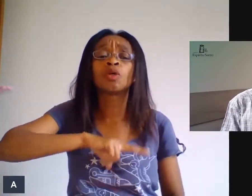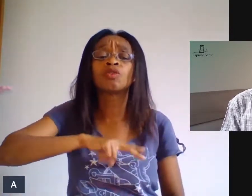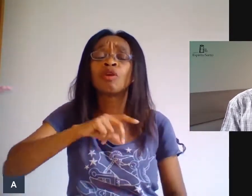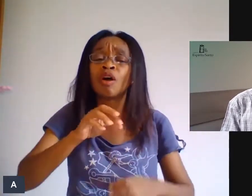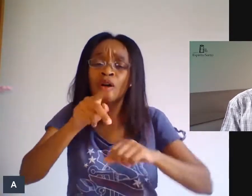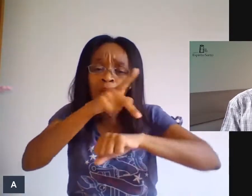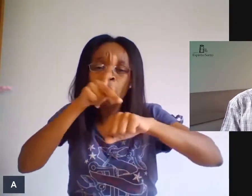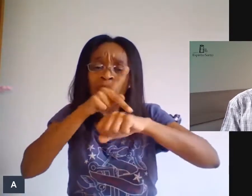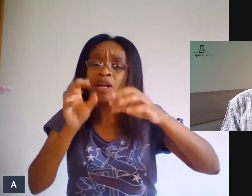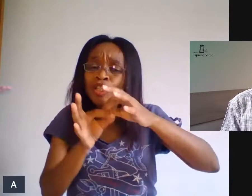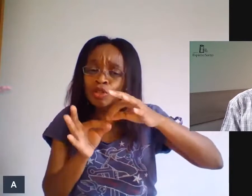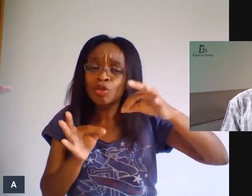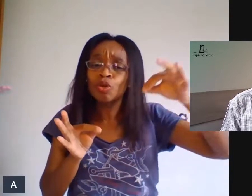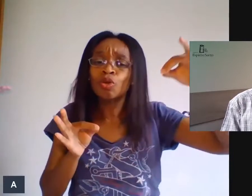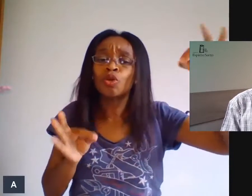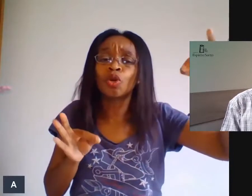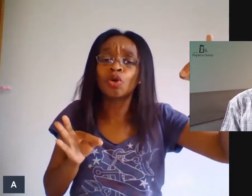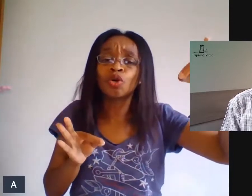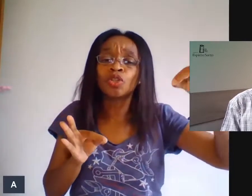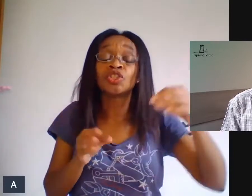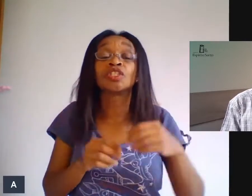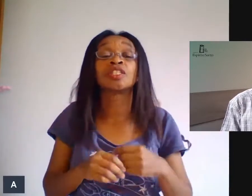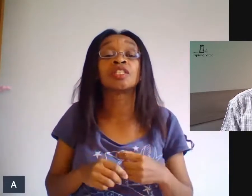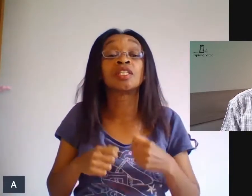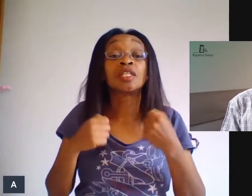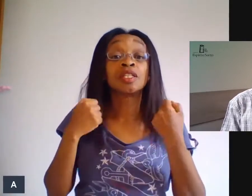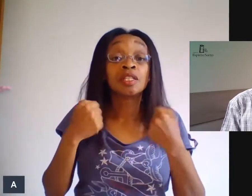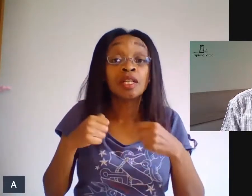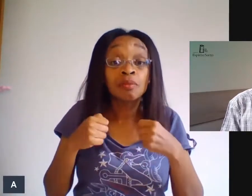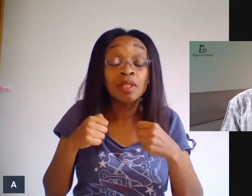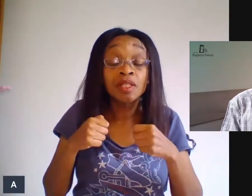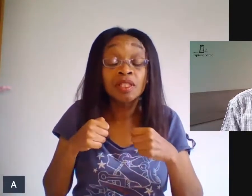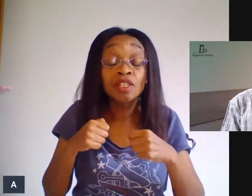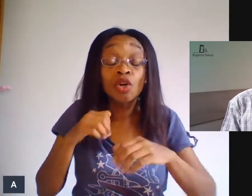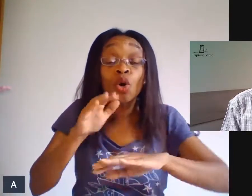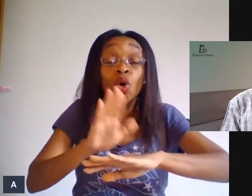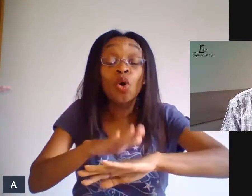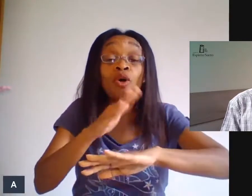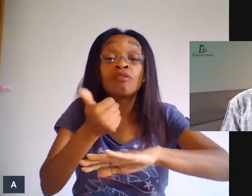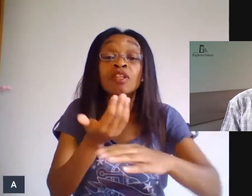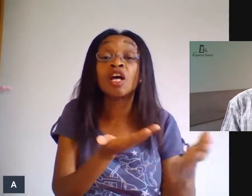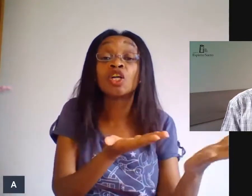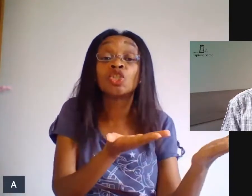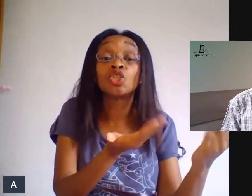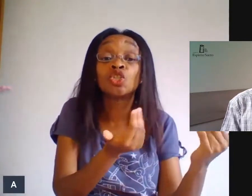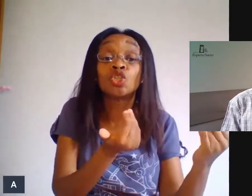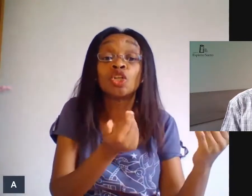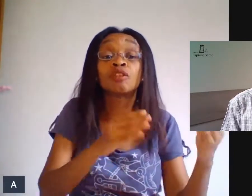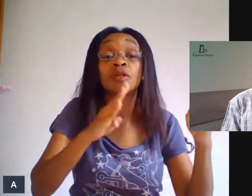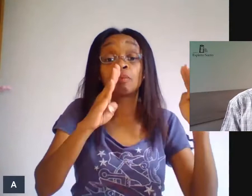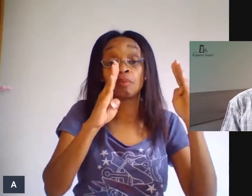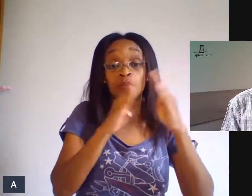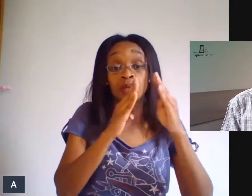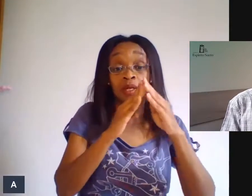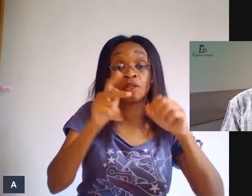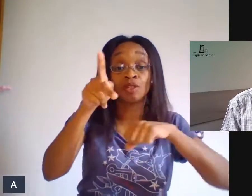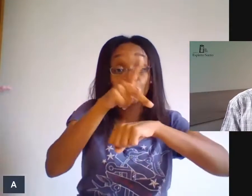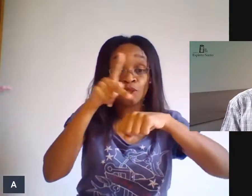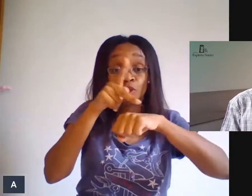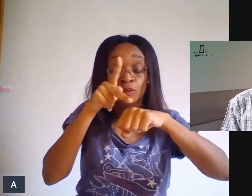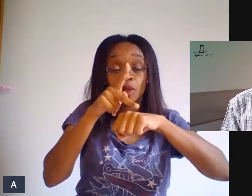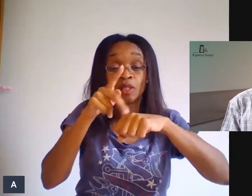porque lá a taxa assim, de jovens, né, A taxa de idosos é muito maior